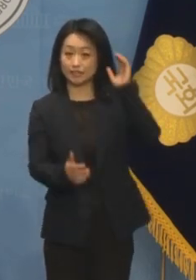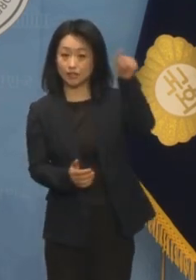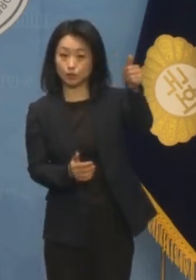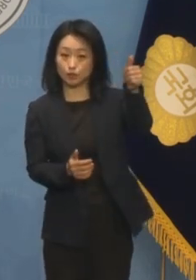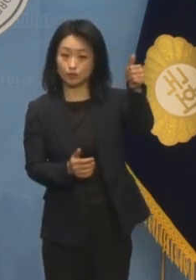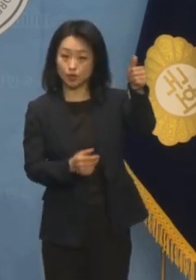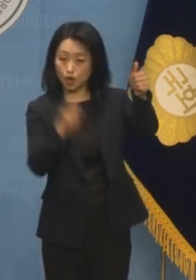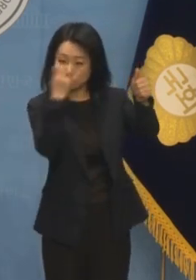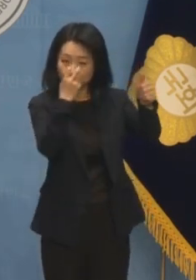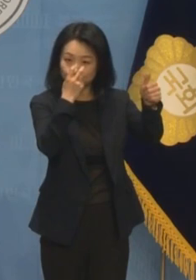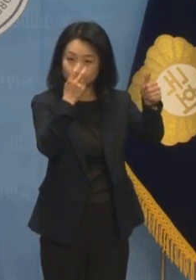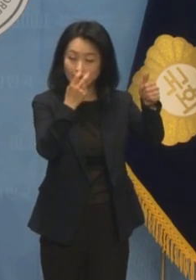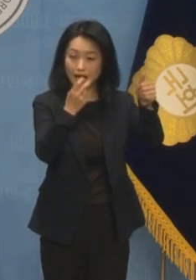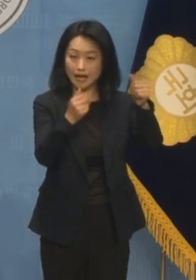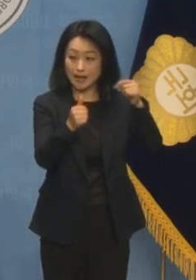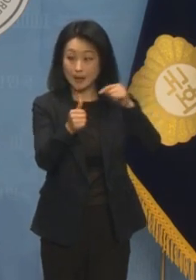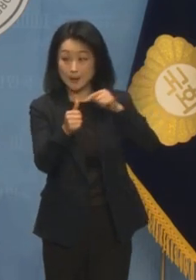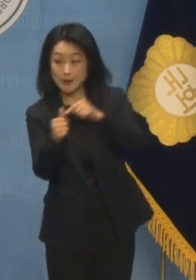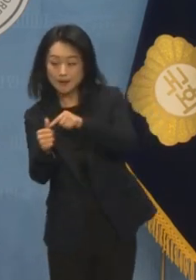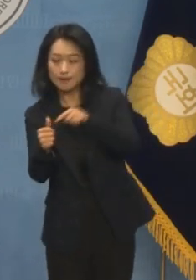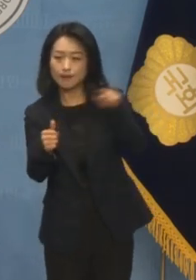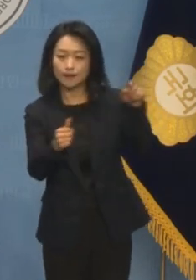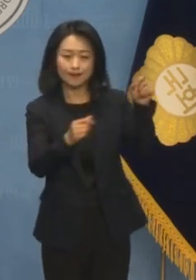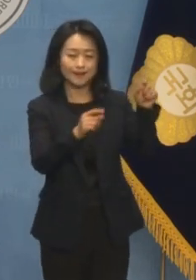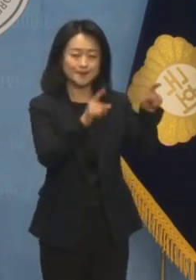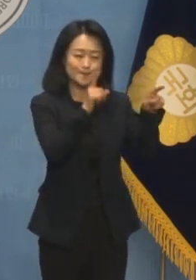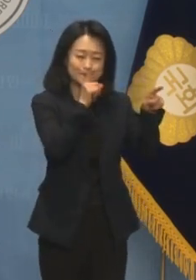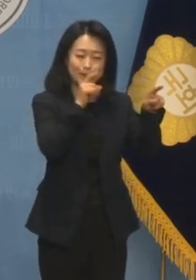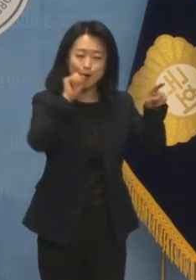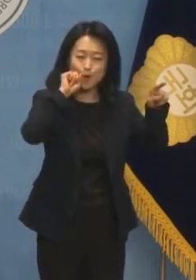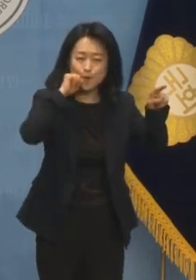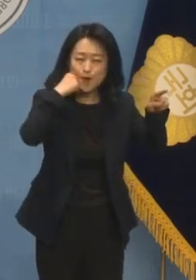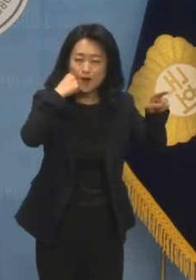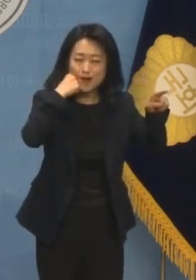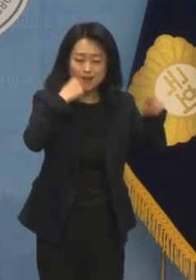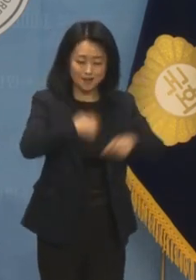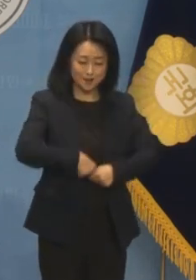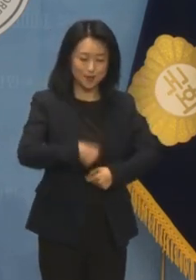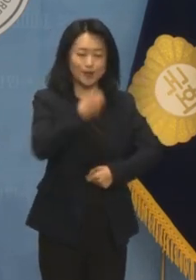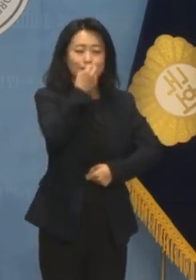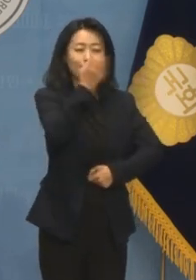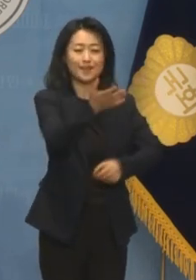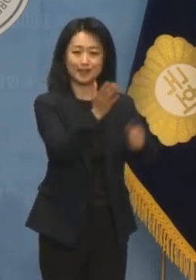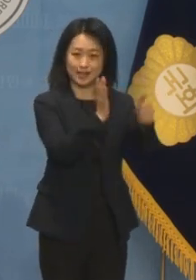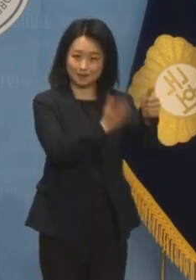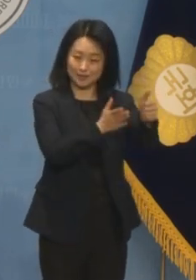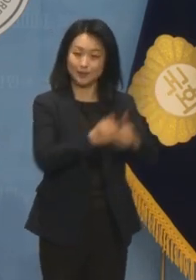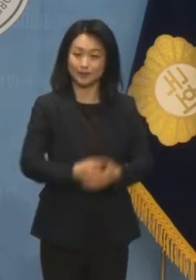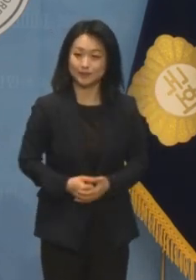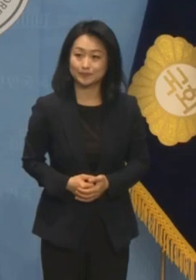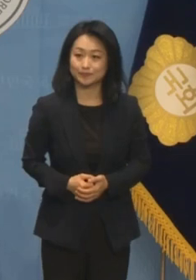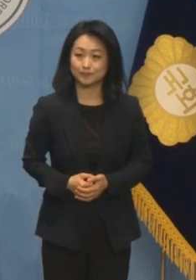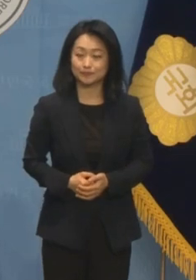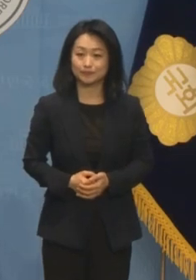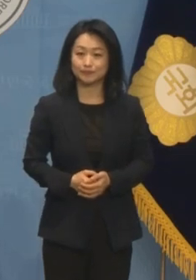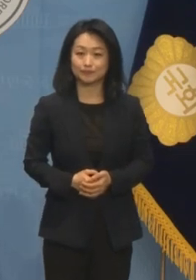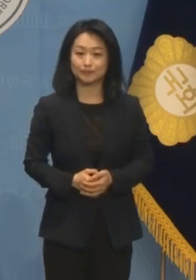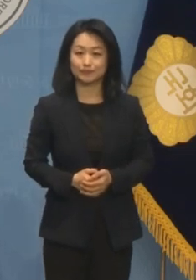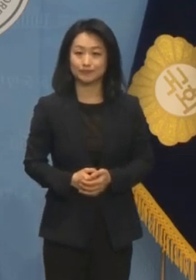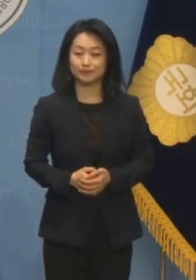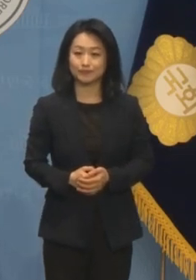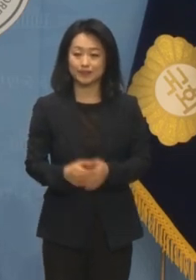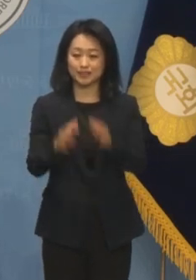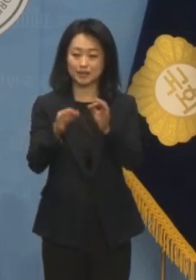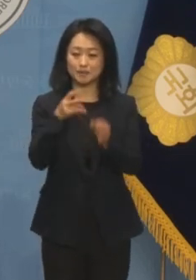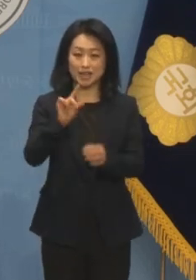수사 외압을 숨길 수 없습니다 이제 이실 직고 시간입니다 김 사령관